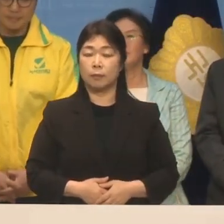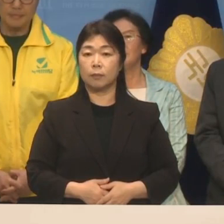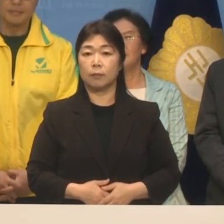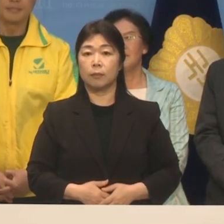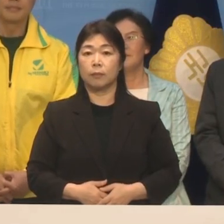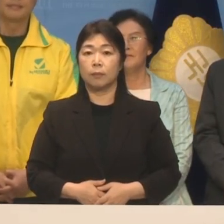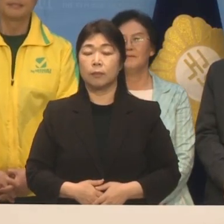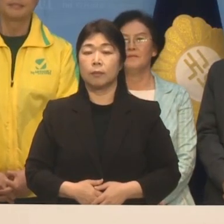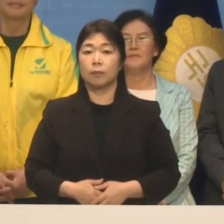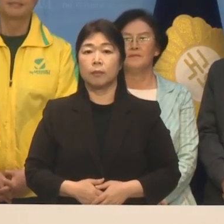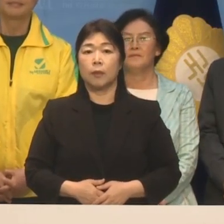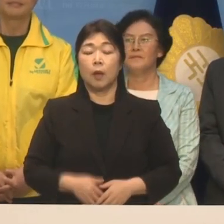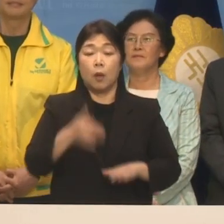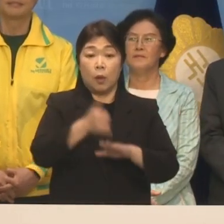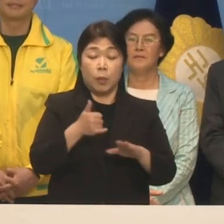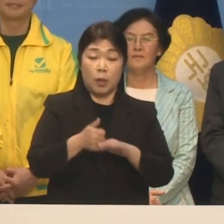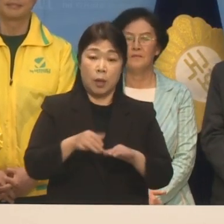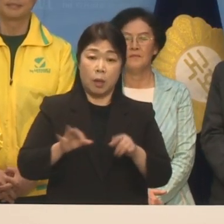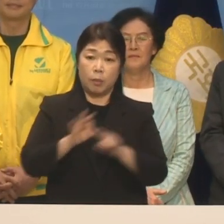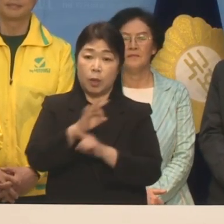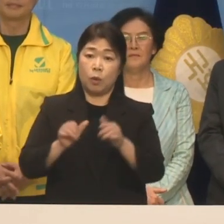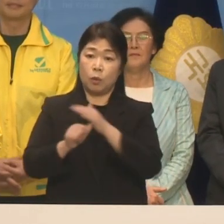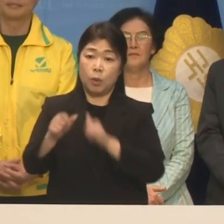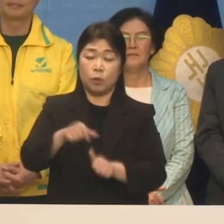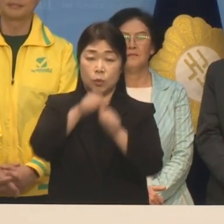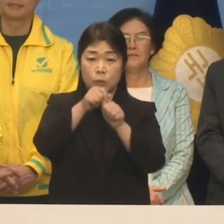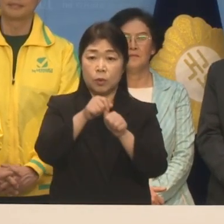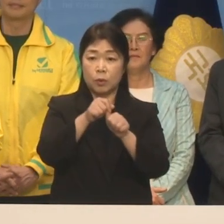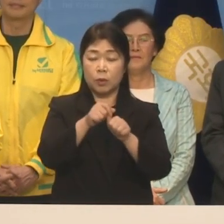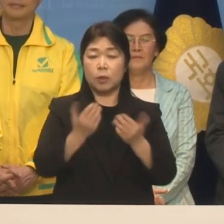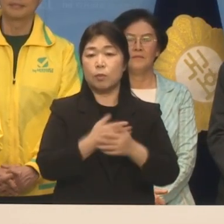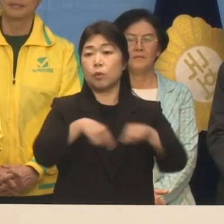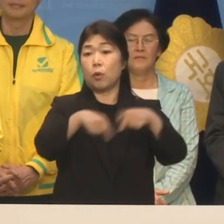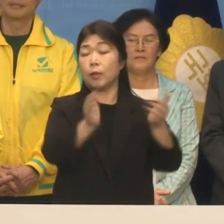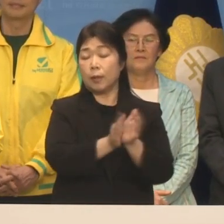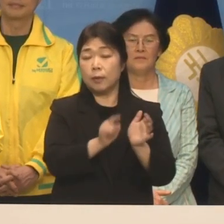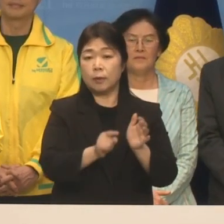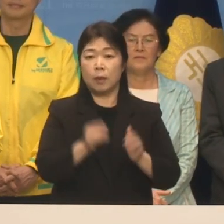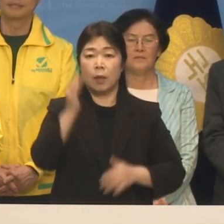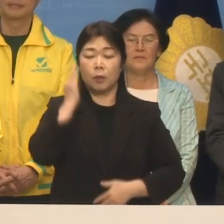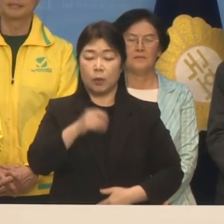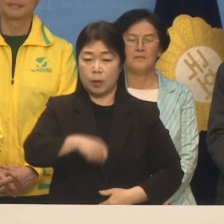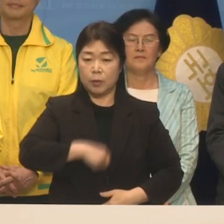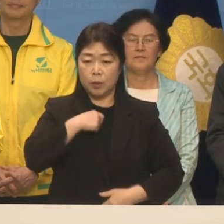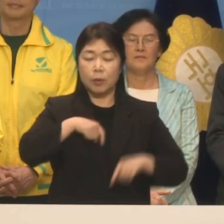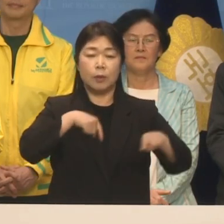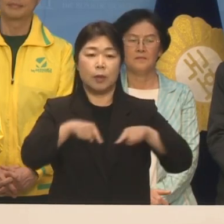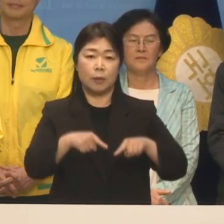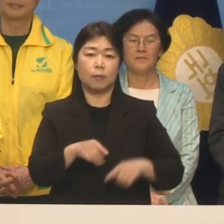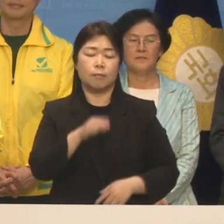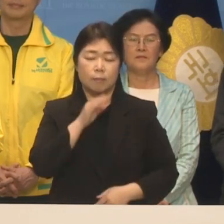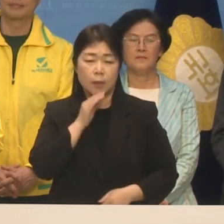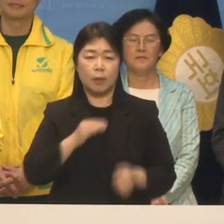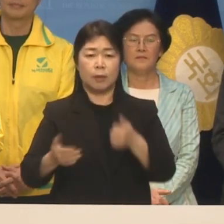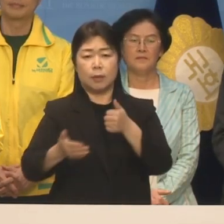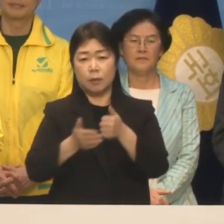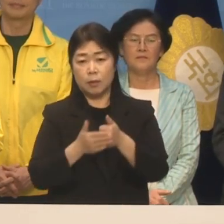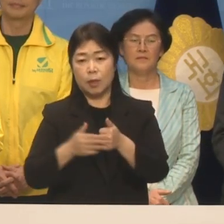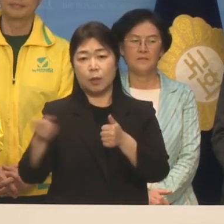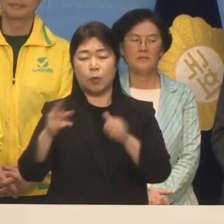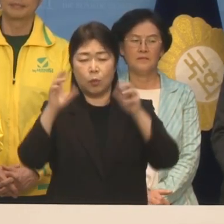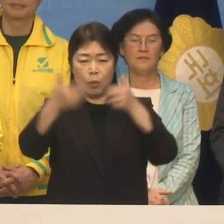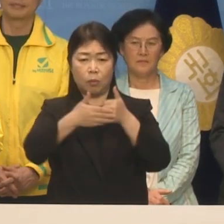네, 농민 비례대표 후보를 출마시킨 유일한 진보정당 녹색정의당에 다시 한번 지지와